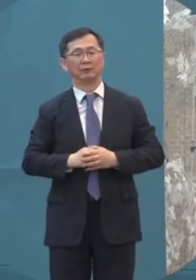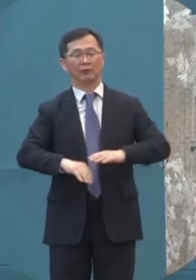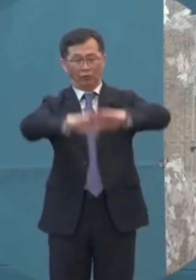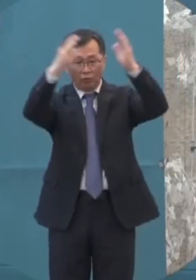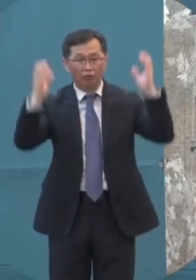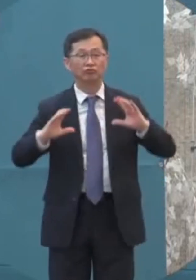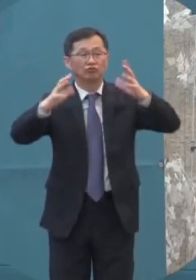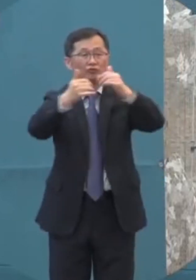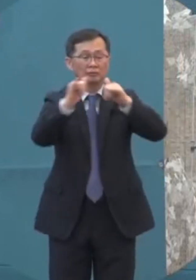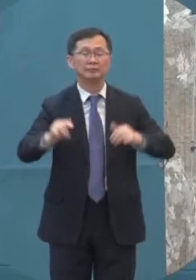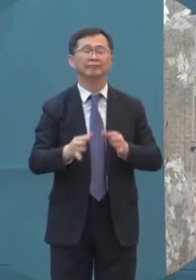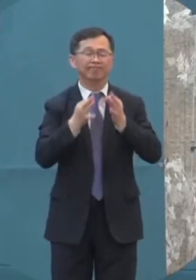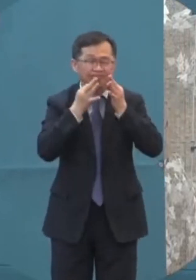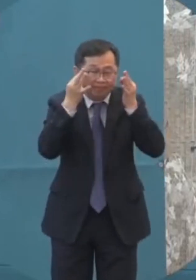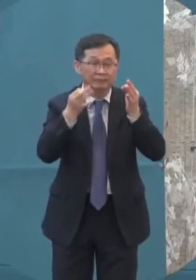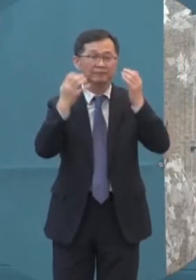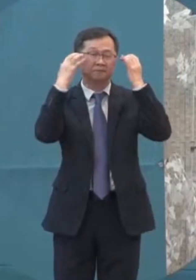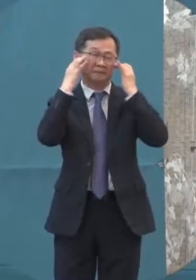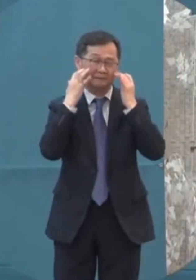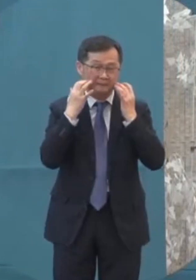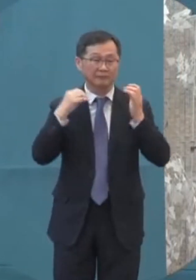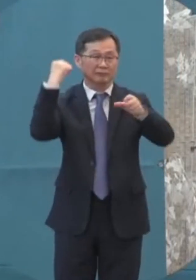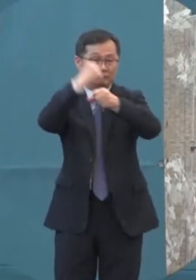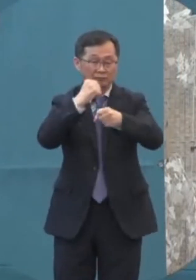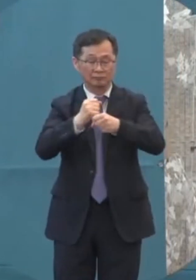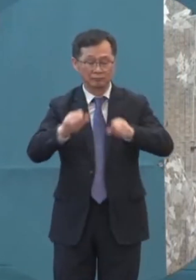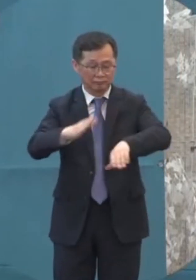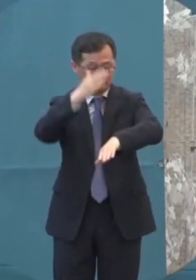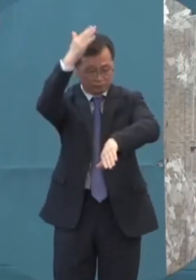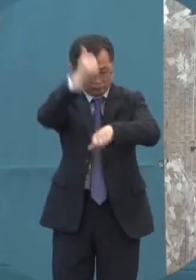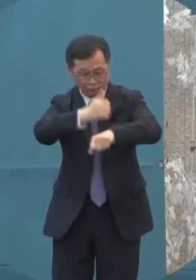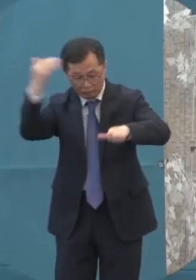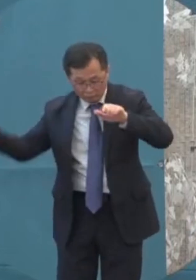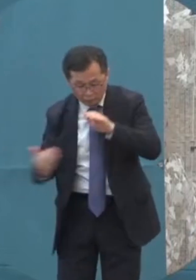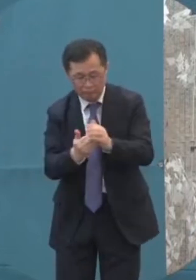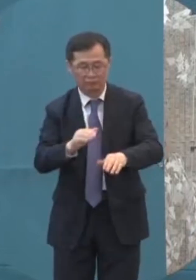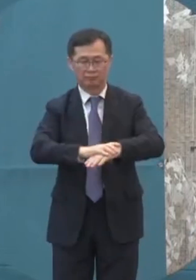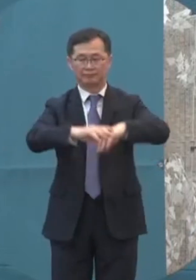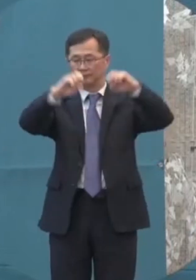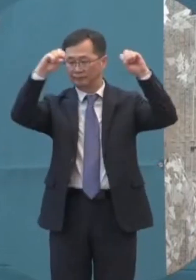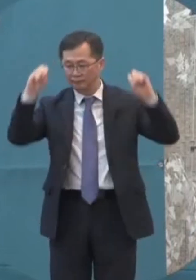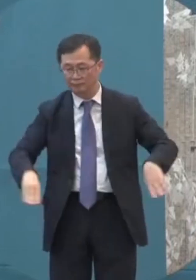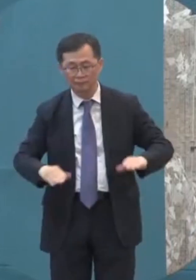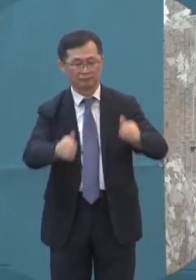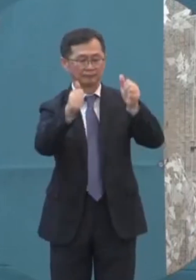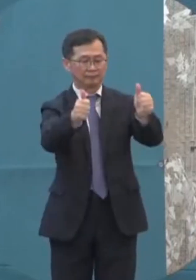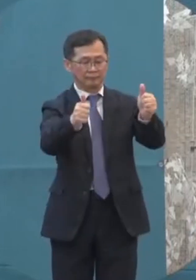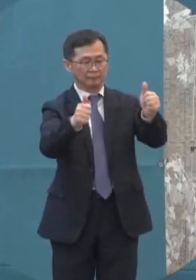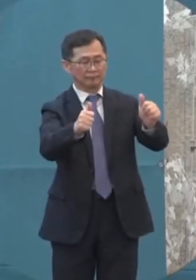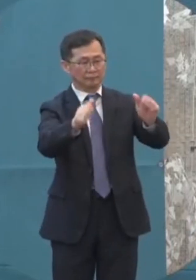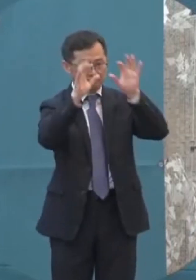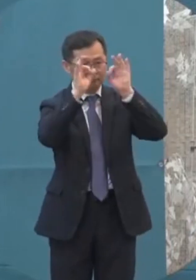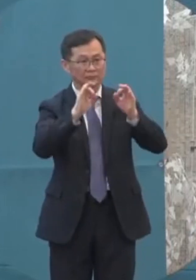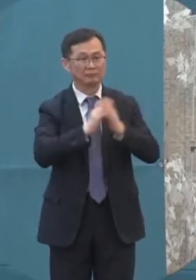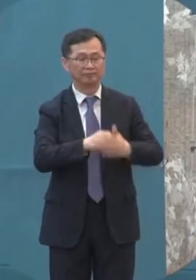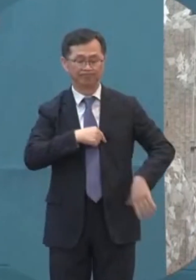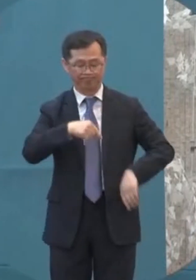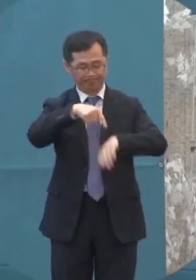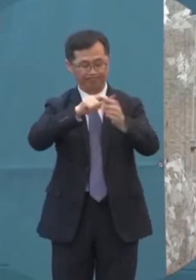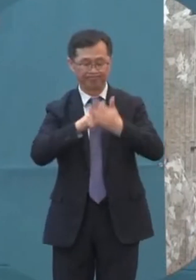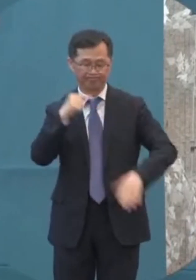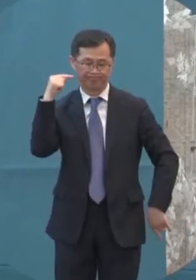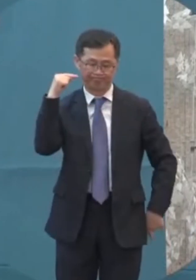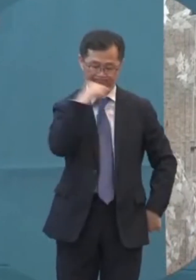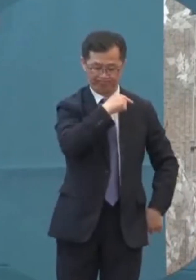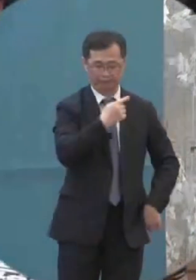온 국민이 피땀 흘려서 이룩한 대한민국이 고작 이것인지 사법부에 계신 여러분 맹성하시기